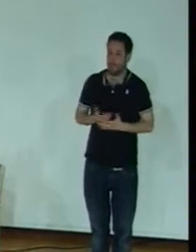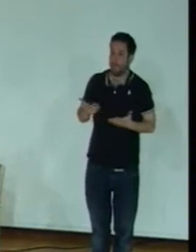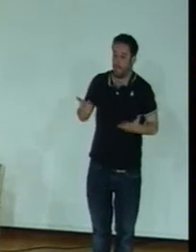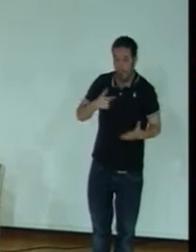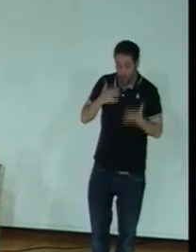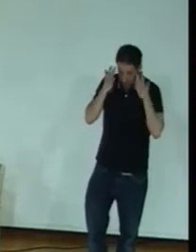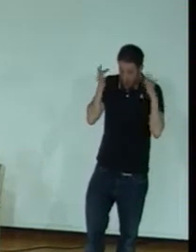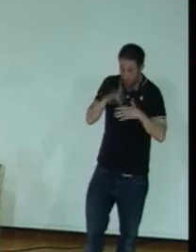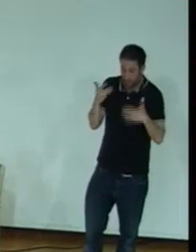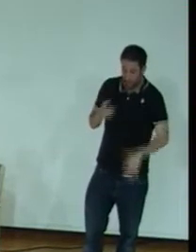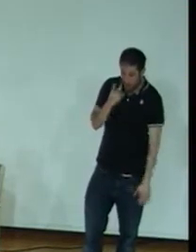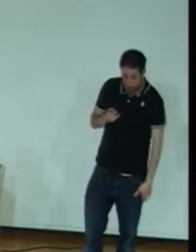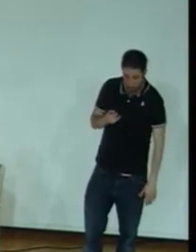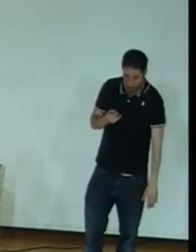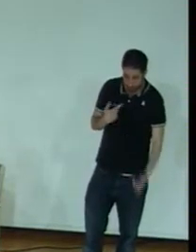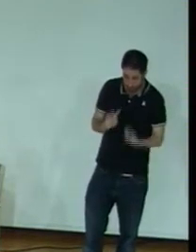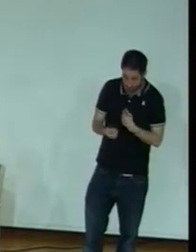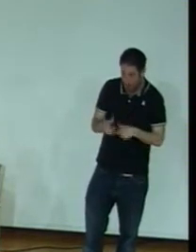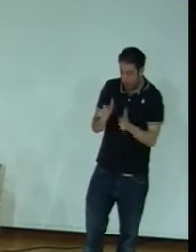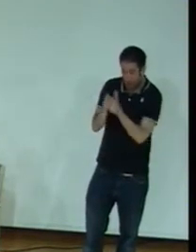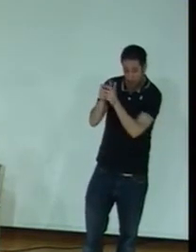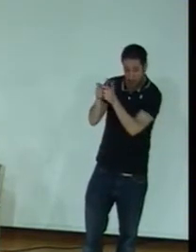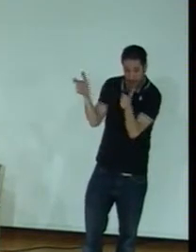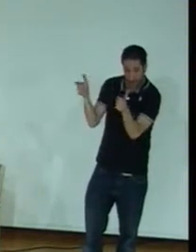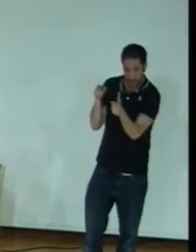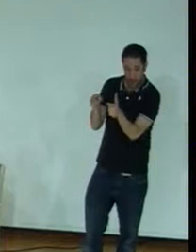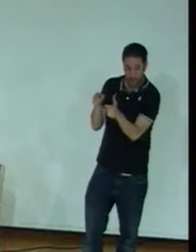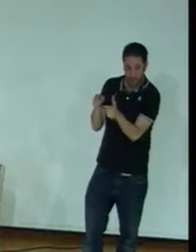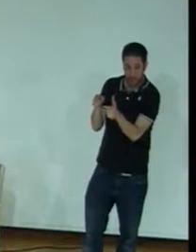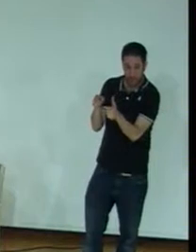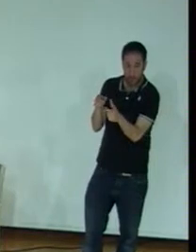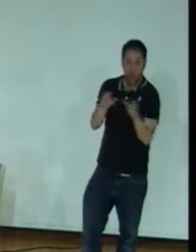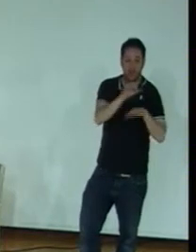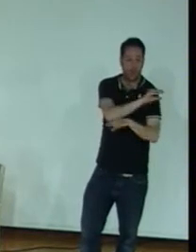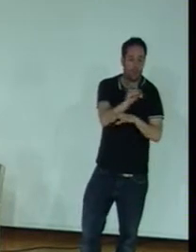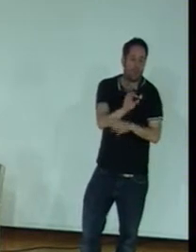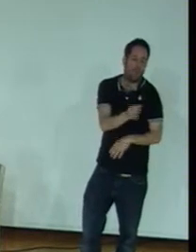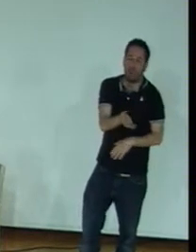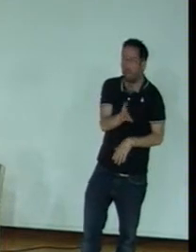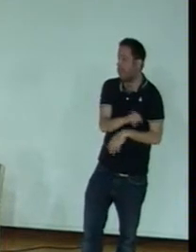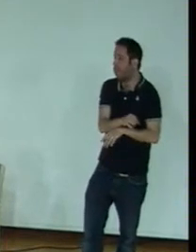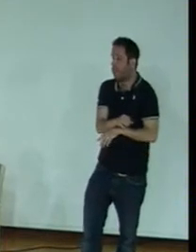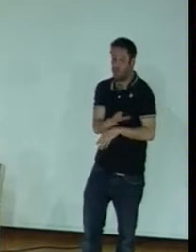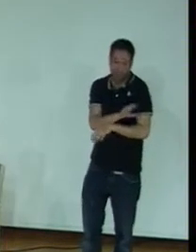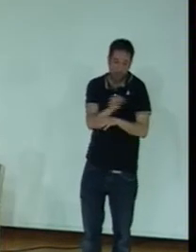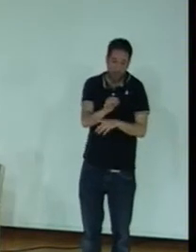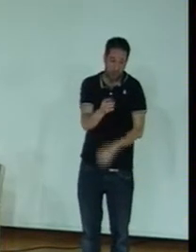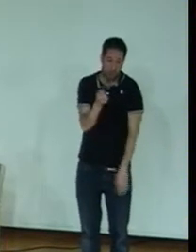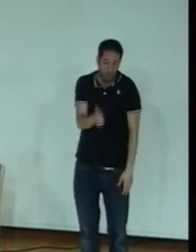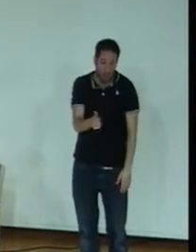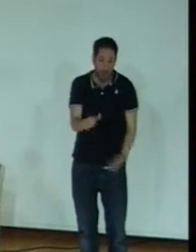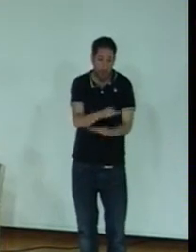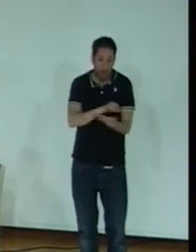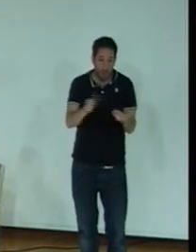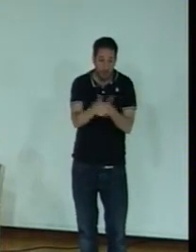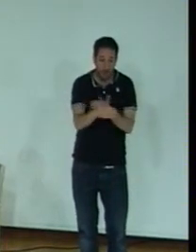Mon expérience montre que ce n'est pas le cas, que les entreprises ne prennent pas suffisamment en compte la sécurité, ne sécurisent que très peu, ne sécurisent pas les boîtes